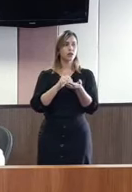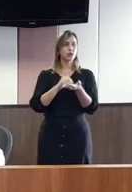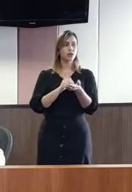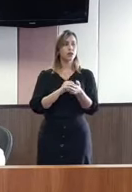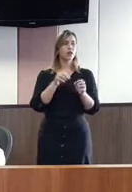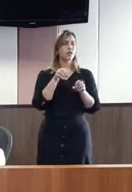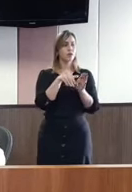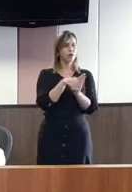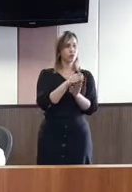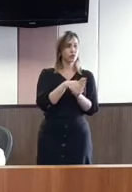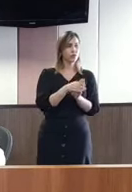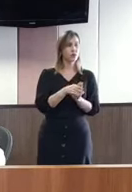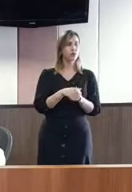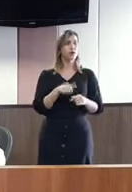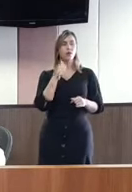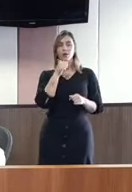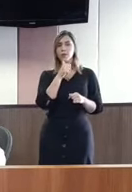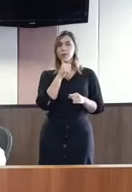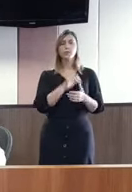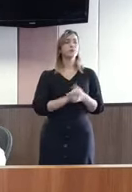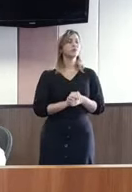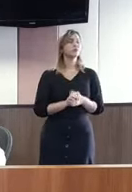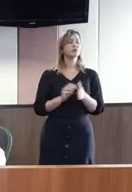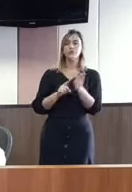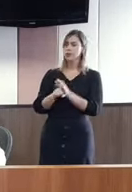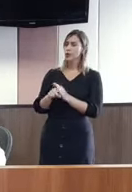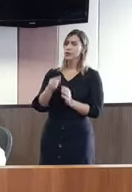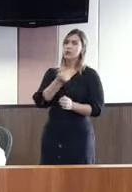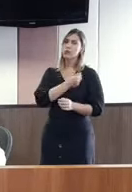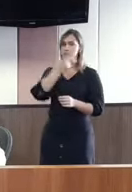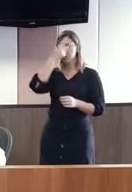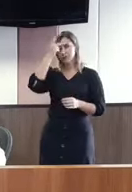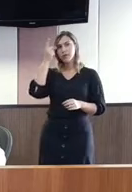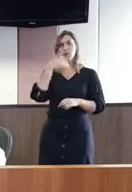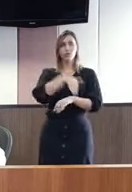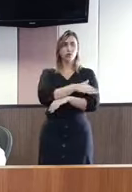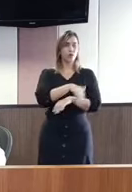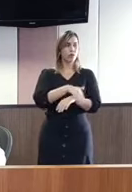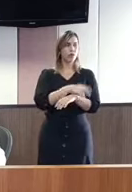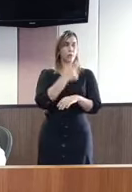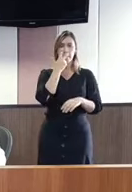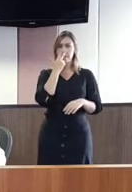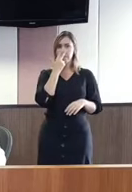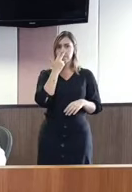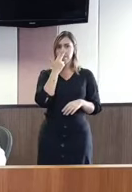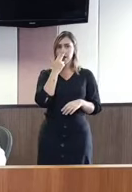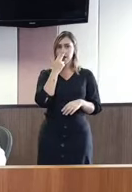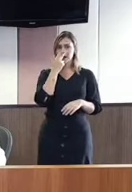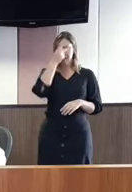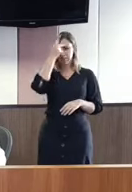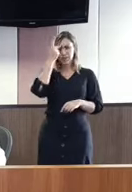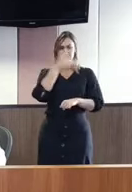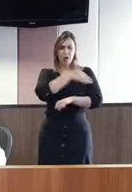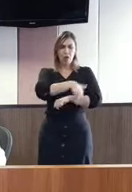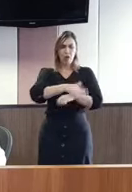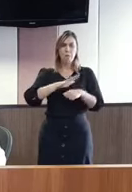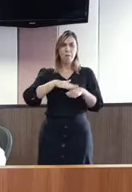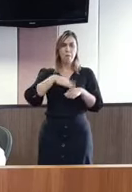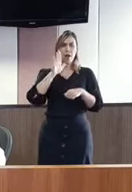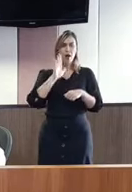tá bom? Patrícia Sanches, blog do Romilson. O número de pessoas nas ruas parece ter aumentado após o pronunciamento do presidente Jair Bolsonaro,